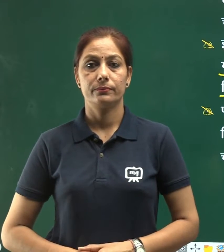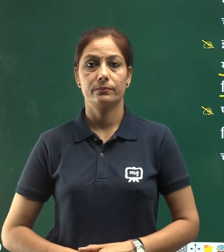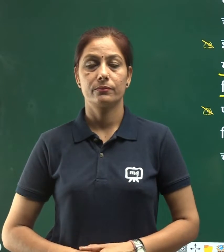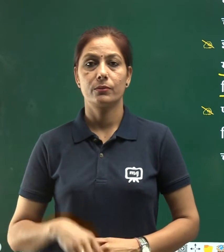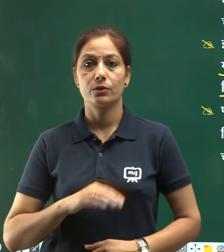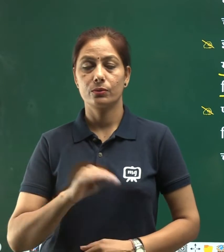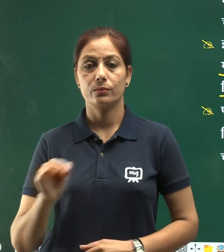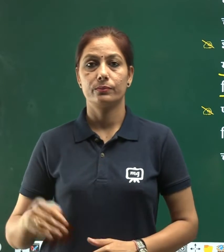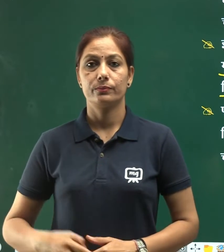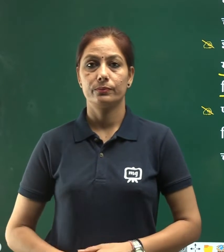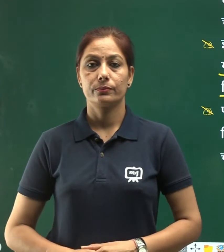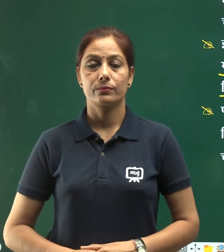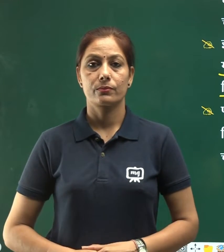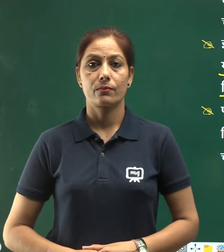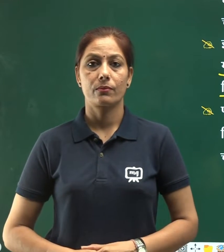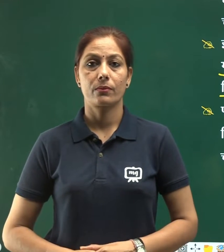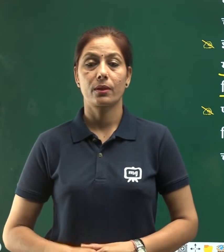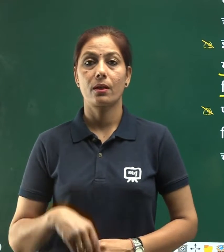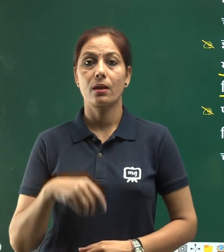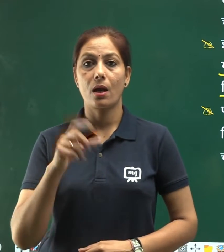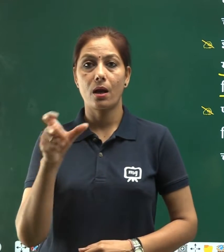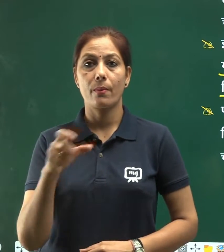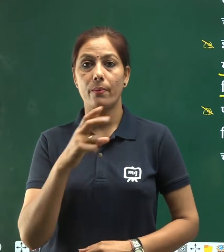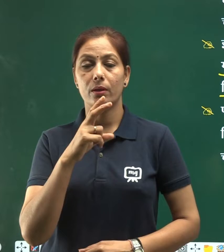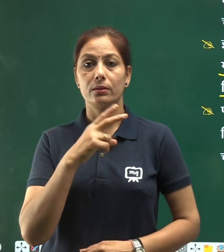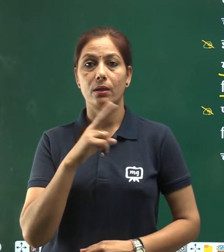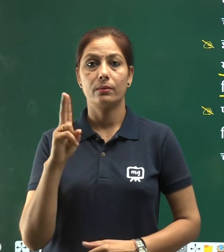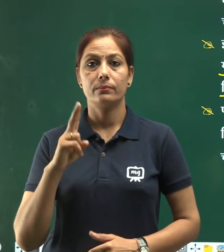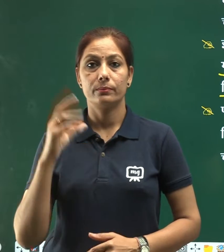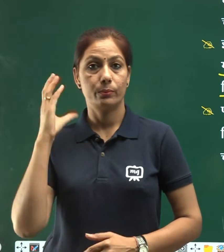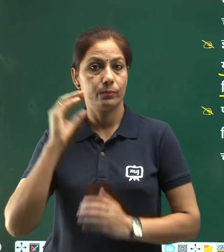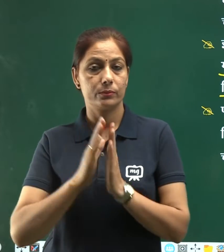बच्चों, पथेर पंचाली